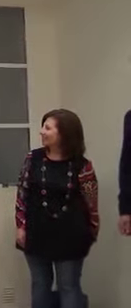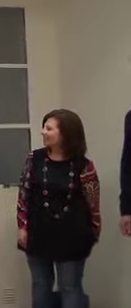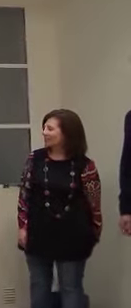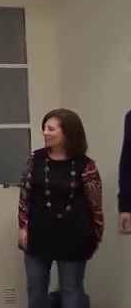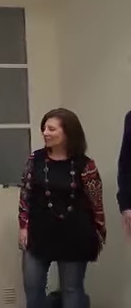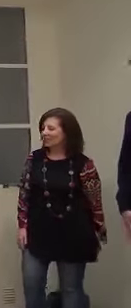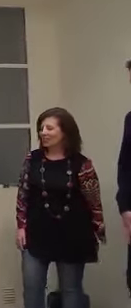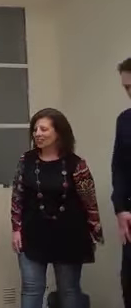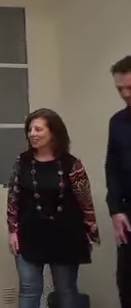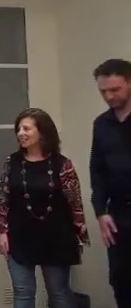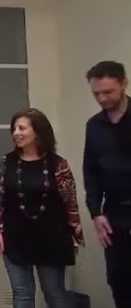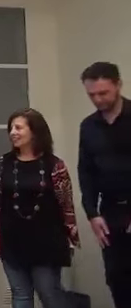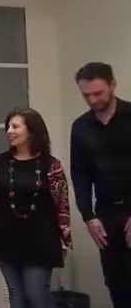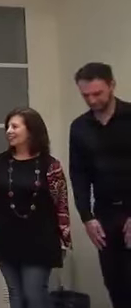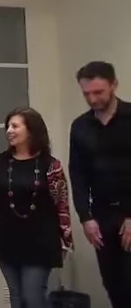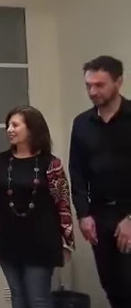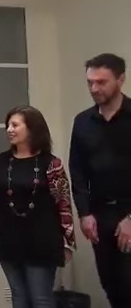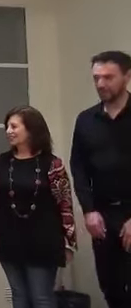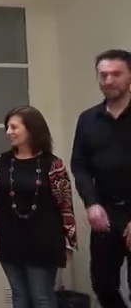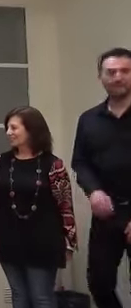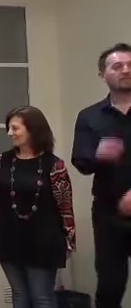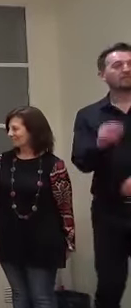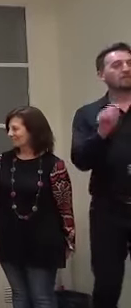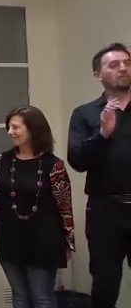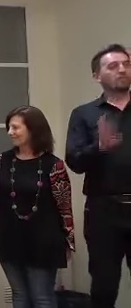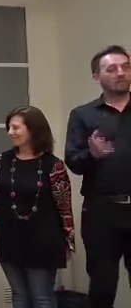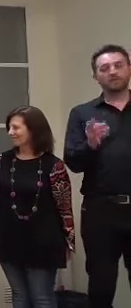bueno caminando